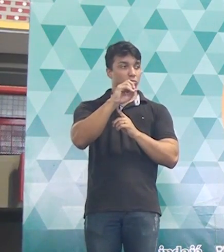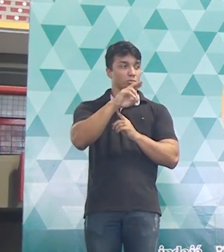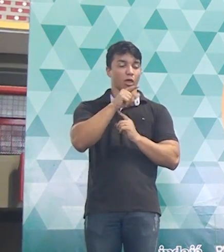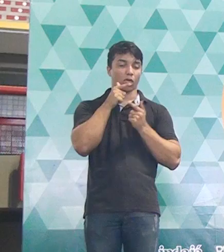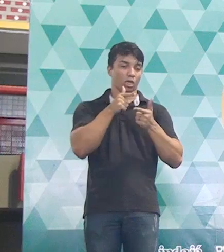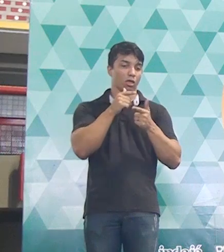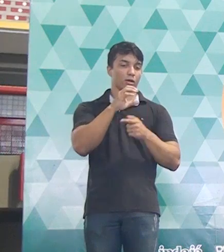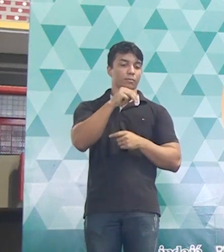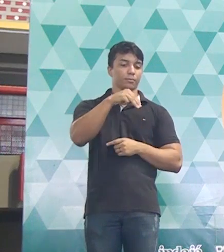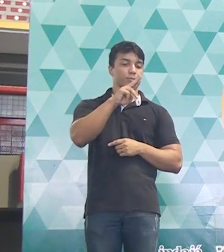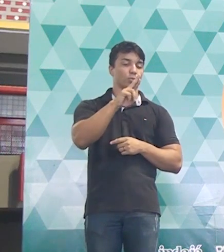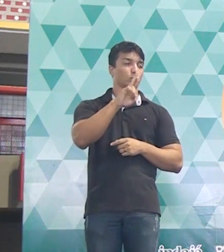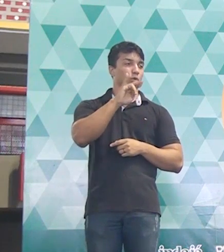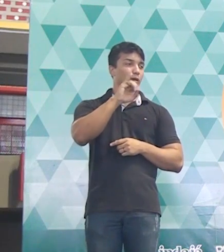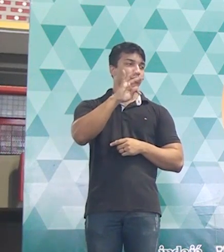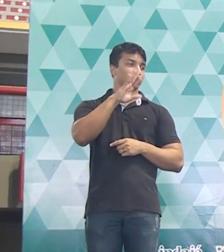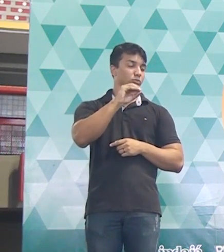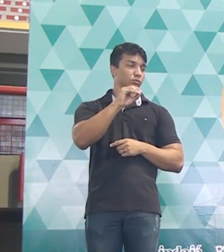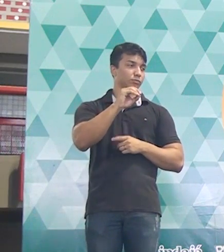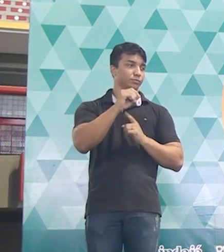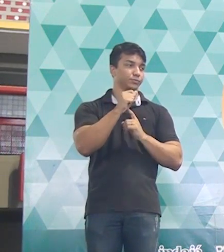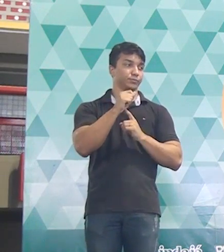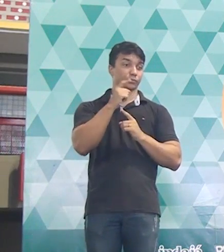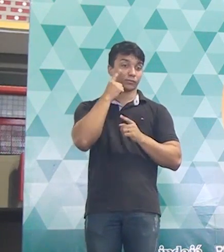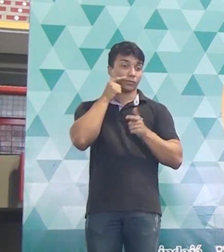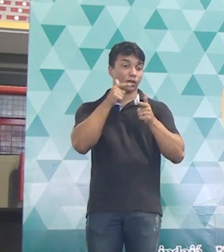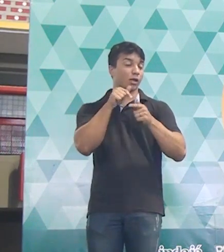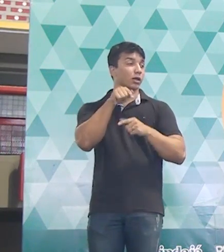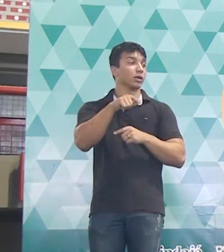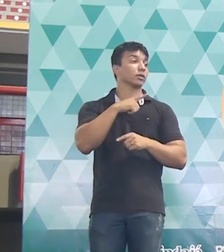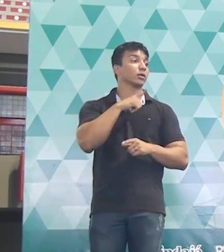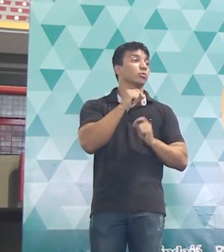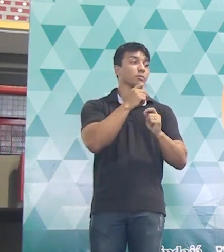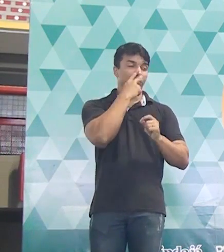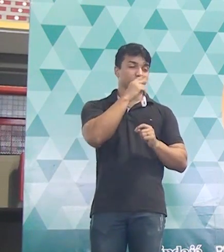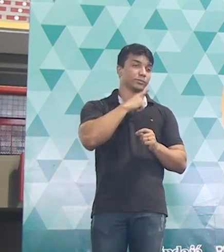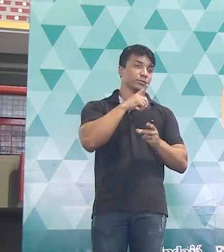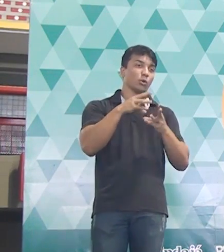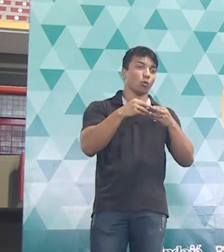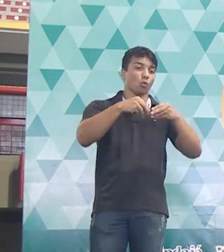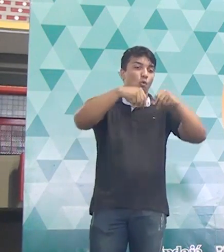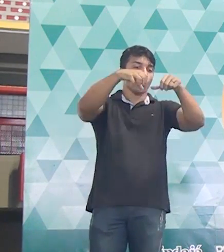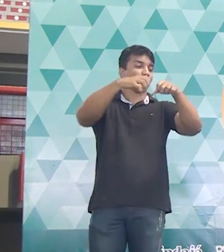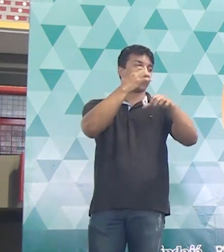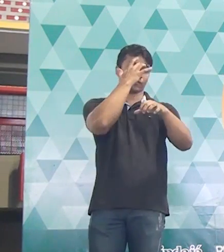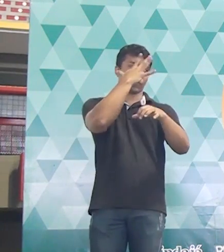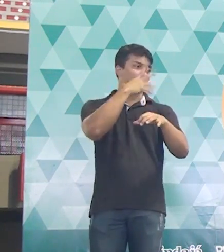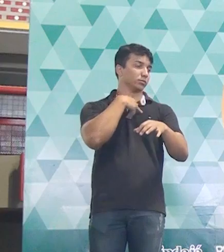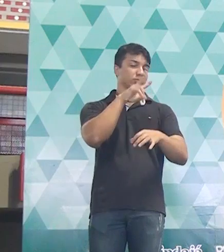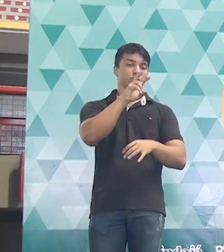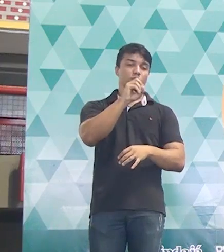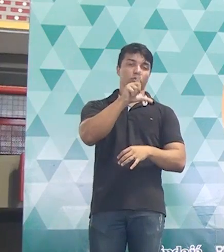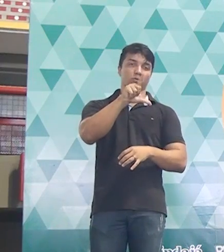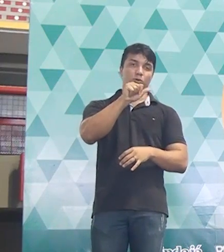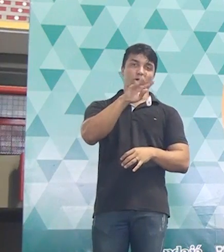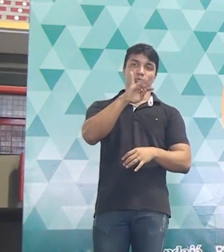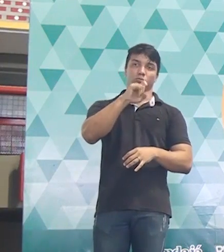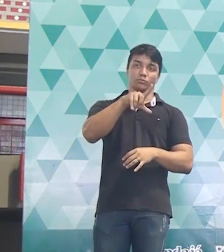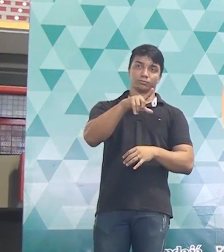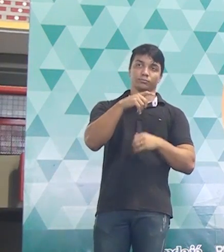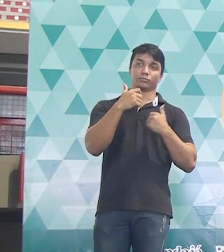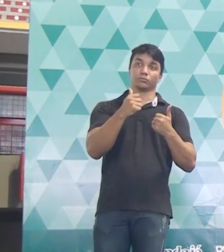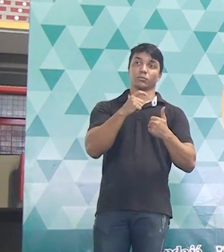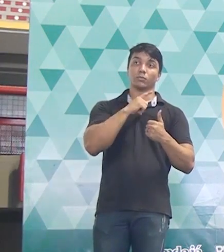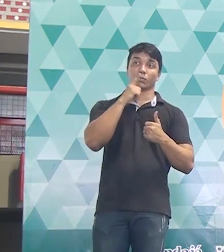muriático, no popular. Esse ácido clorídrico, ele é muito volátil, então ele passa facilmente para a fase gasosa.